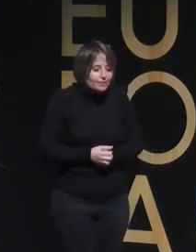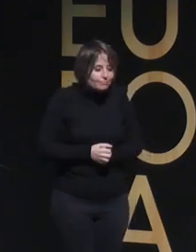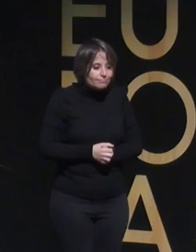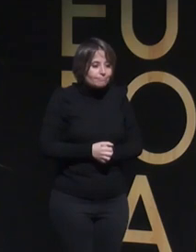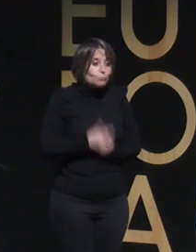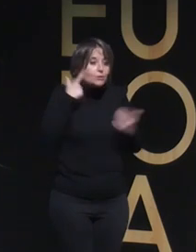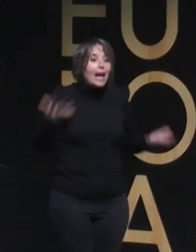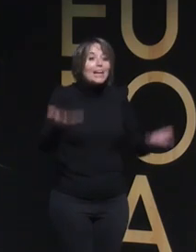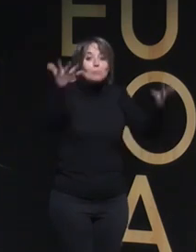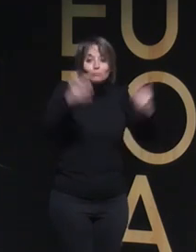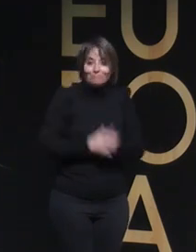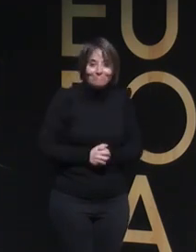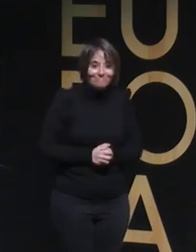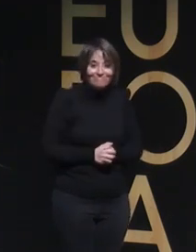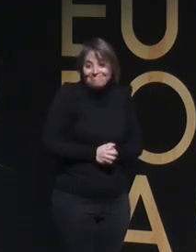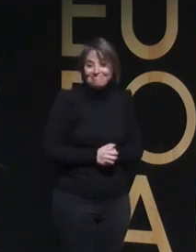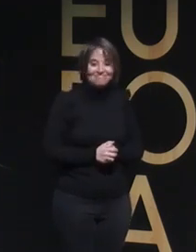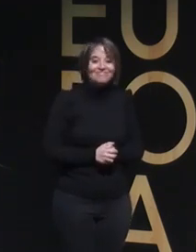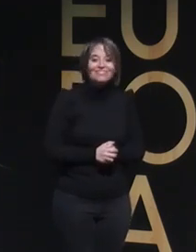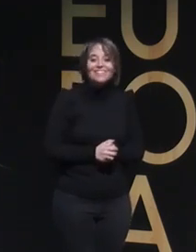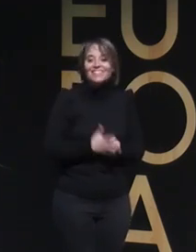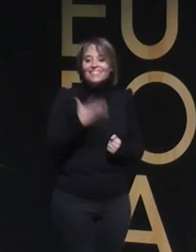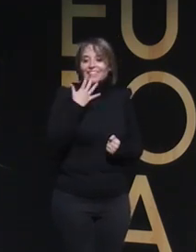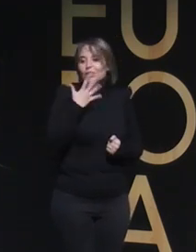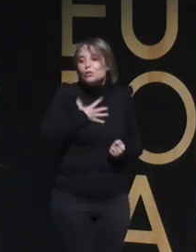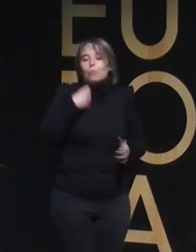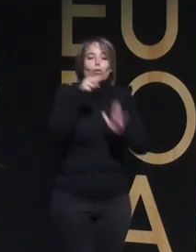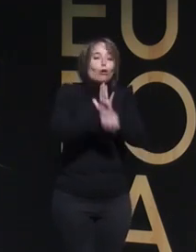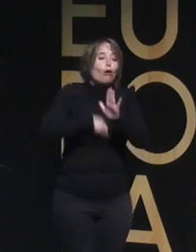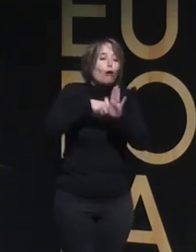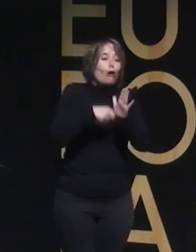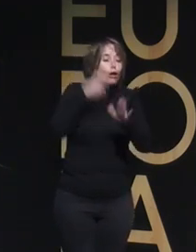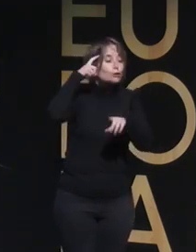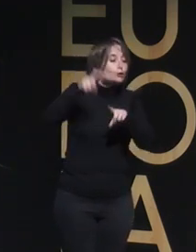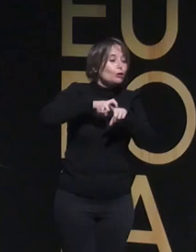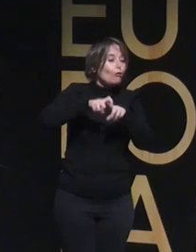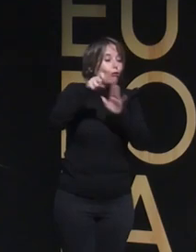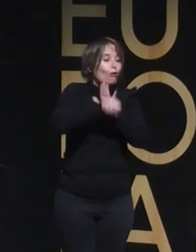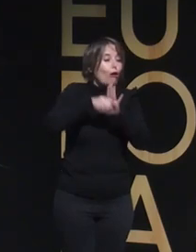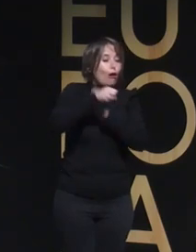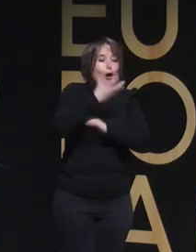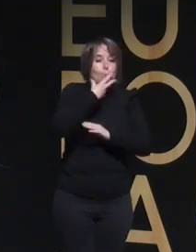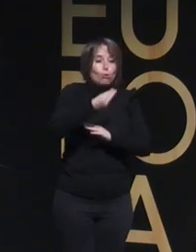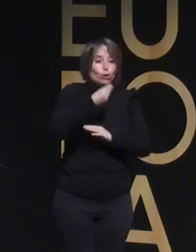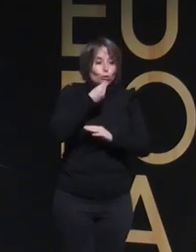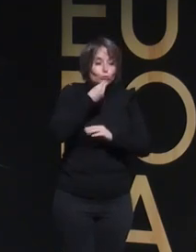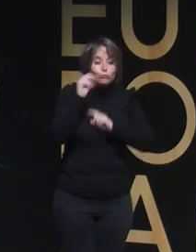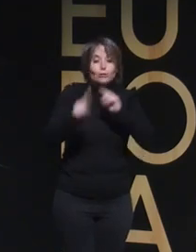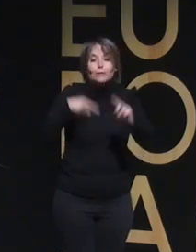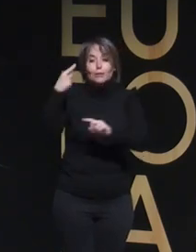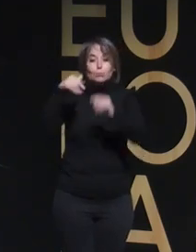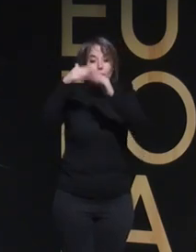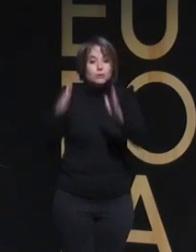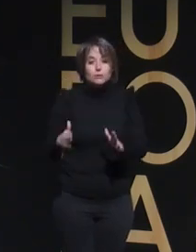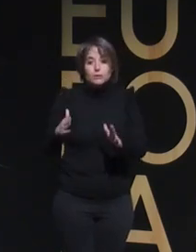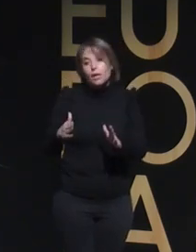ánimo. Es que es una... Claro, es que yo podría soltar aquí una chapa de psicológica del copón, que queda genial, arquitectura, pero luego en tu